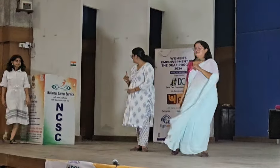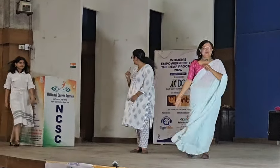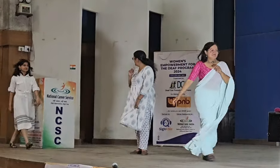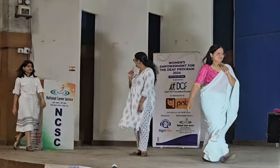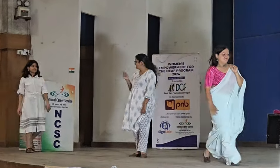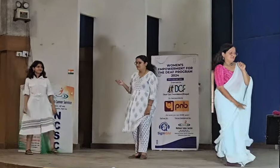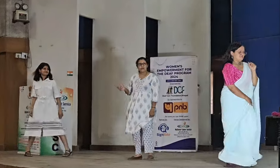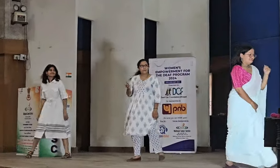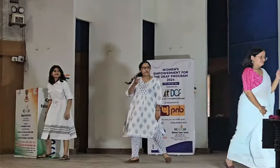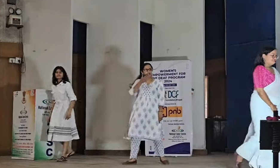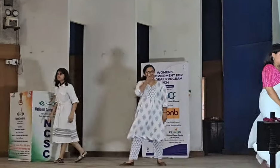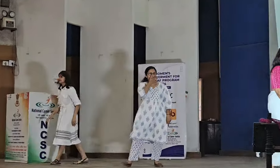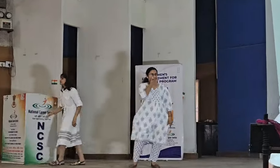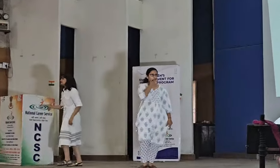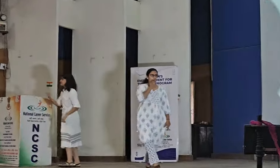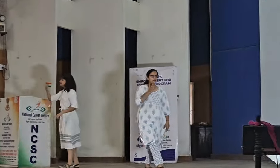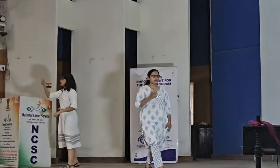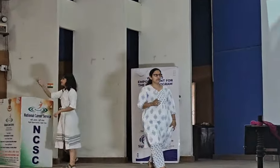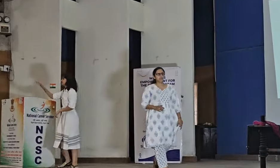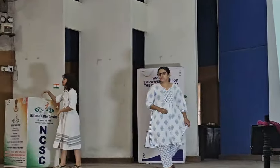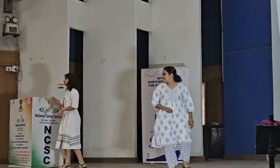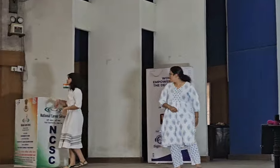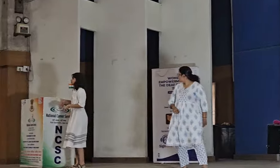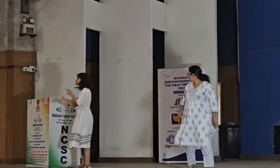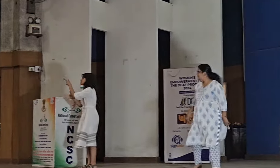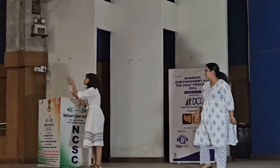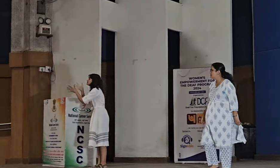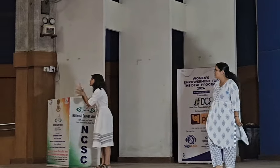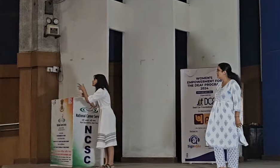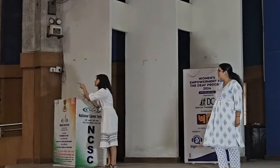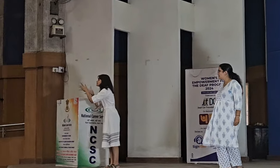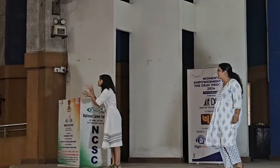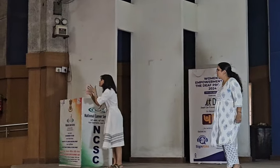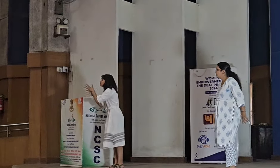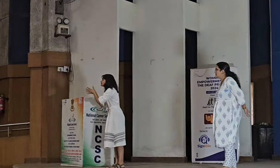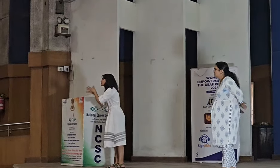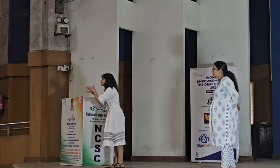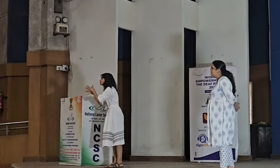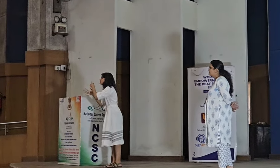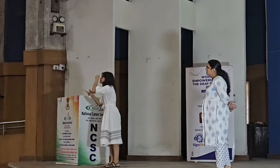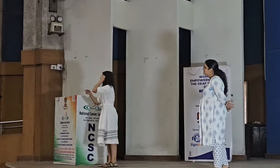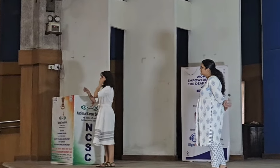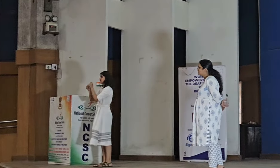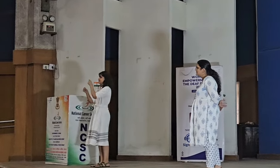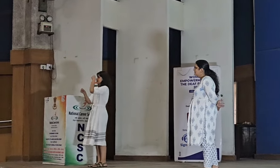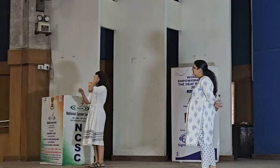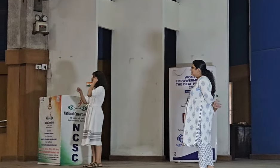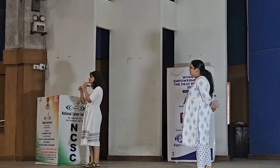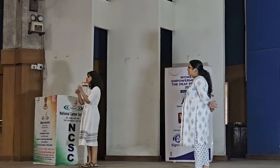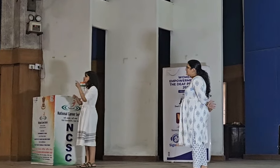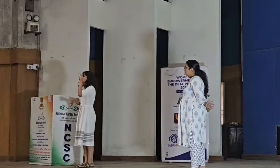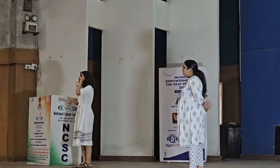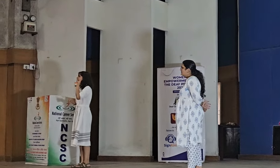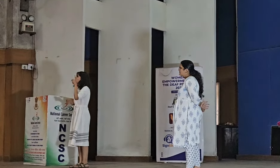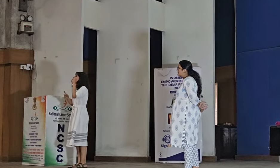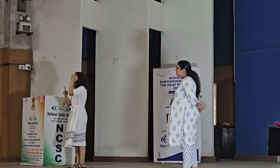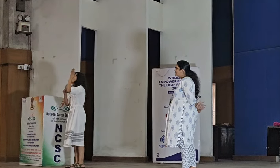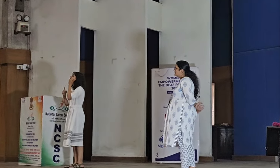एक ये हमारे गेस्ट इंटरप्रेटर है हमारे साथ जिनका साइन इन डी आई करके है, बस गीता सीता जी है हमारे साथ, तो